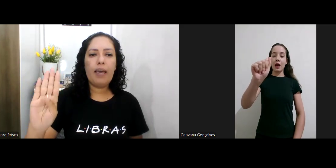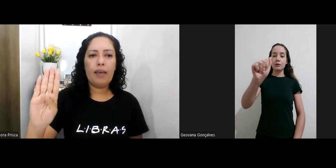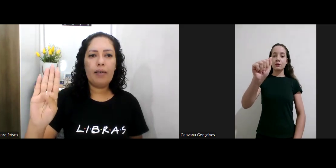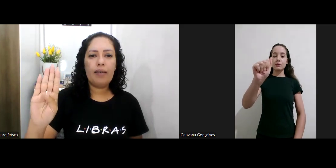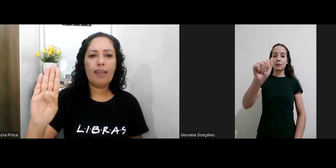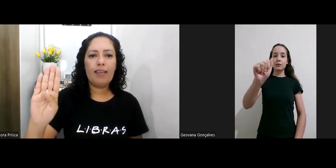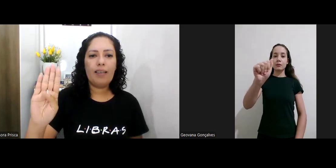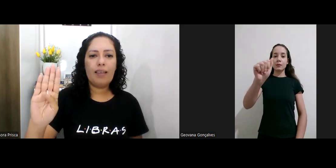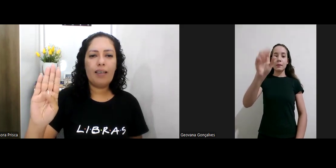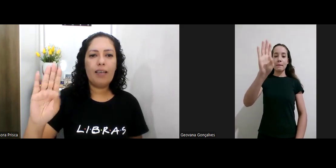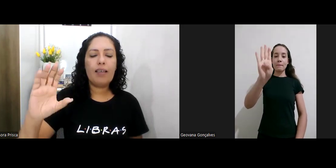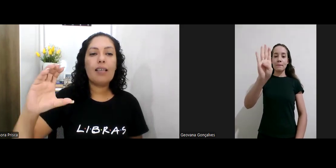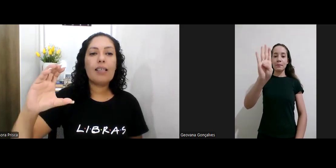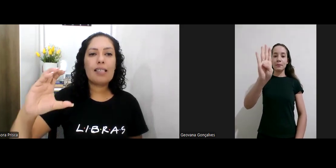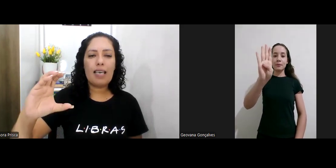B,